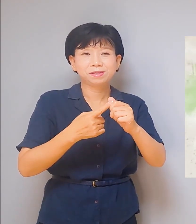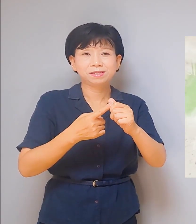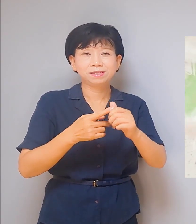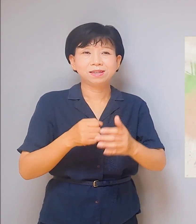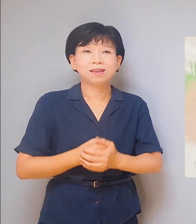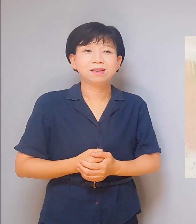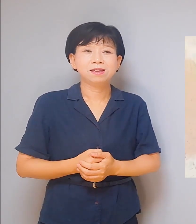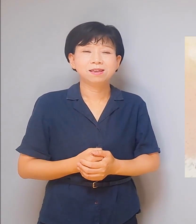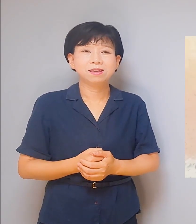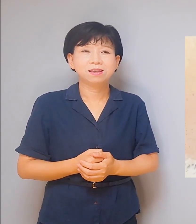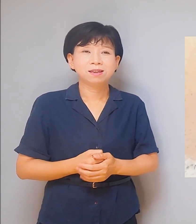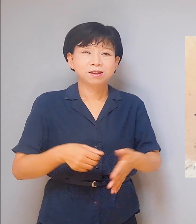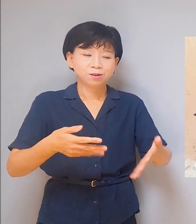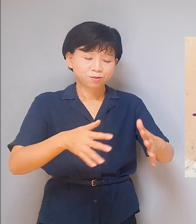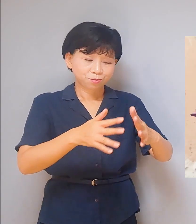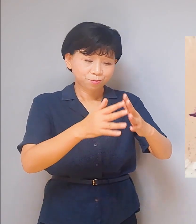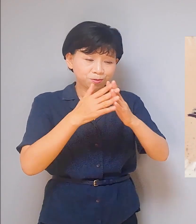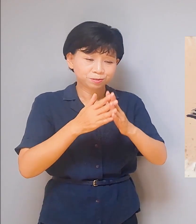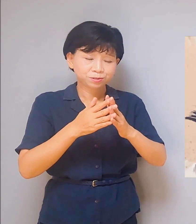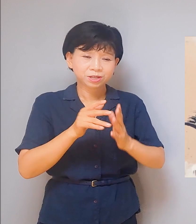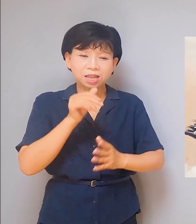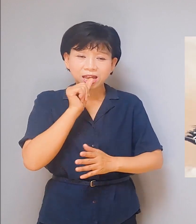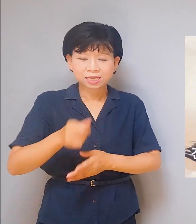건축 현장에서 뜬 첫 삽.